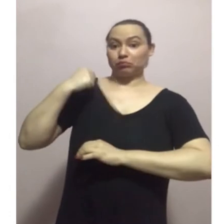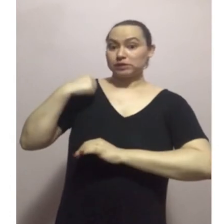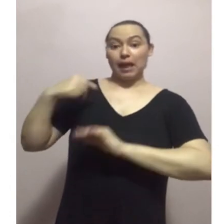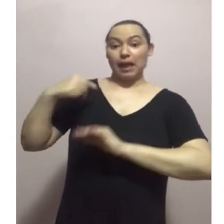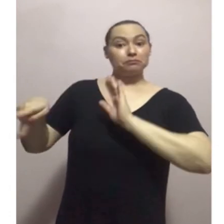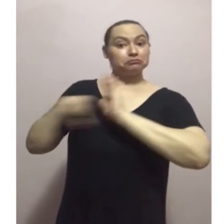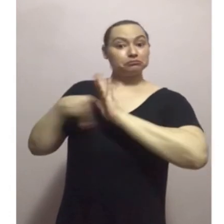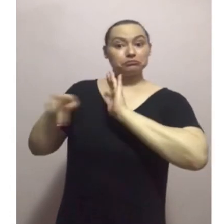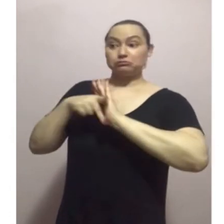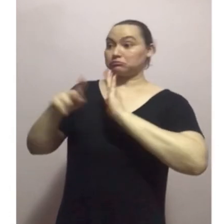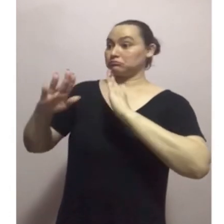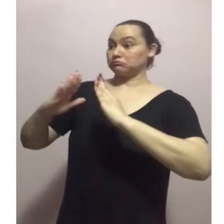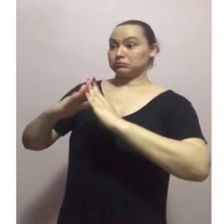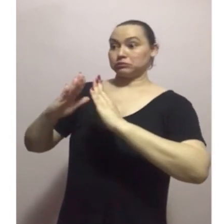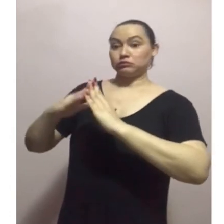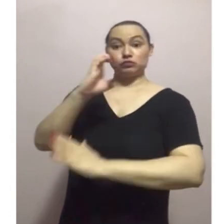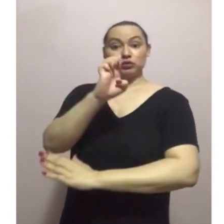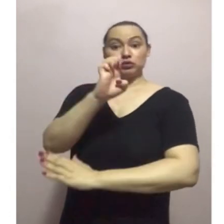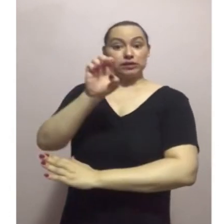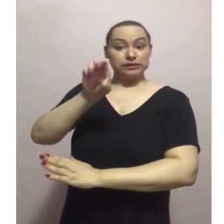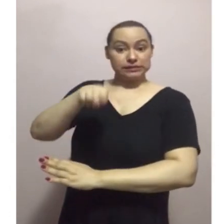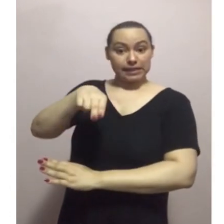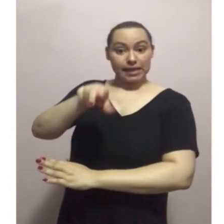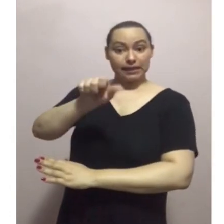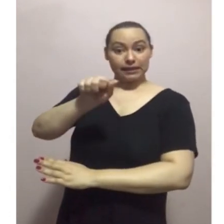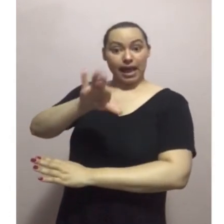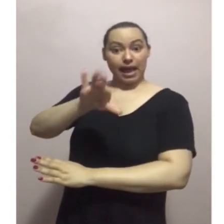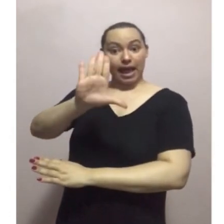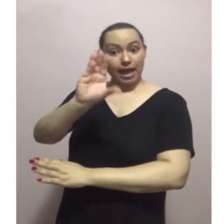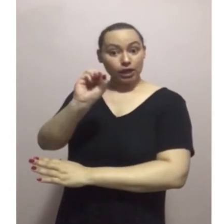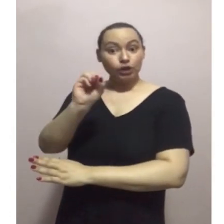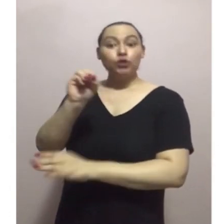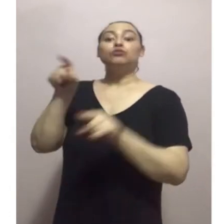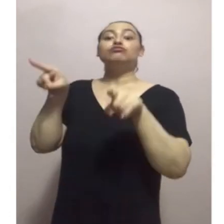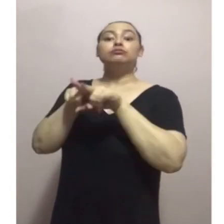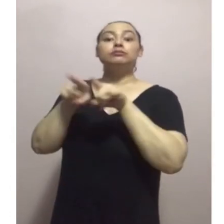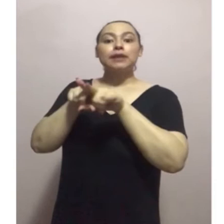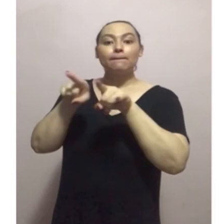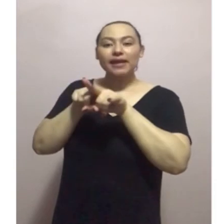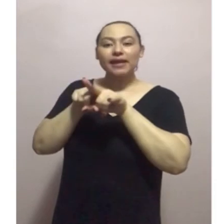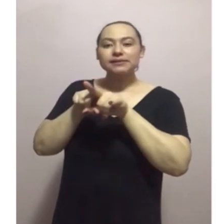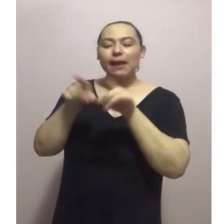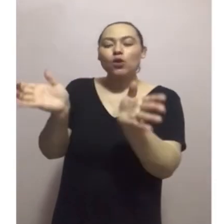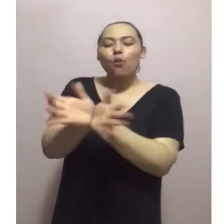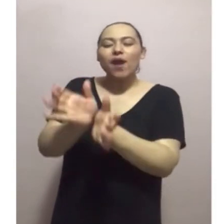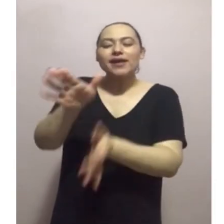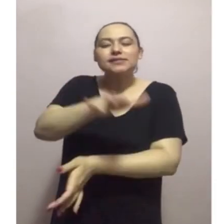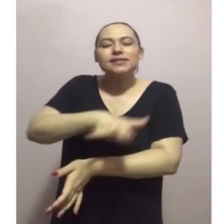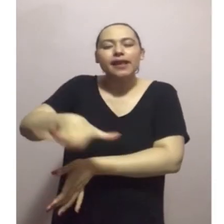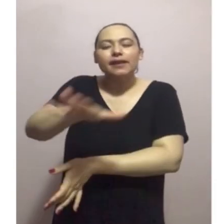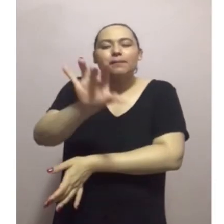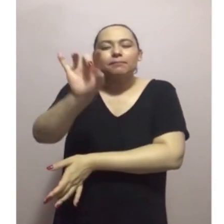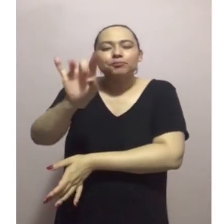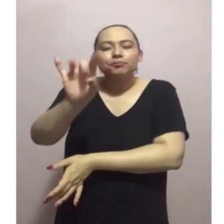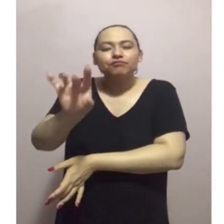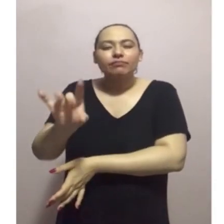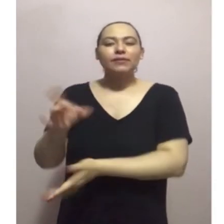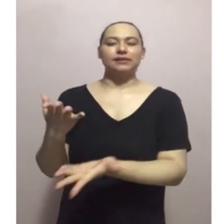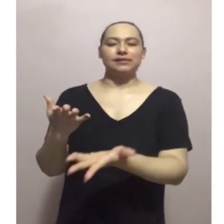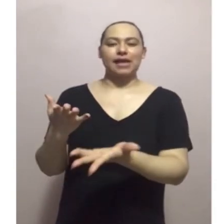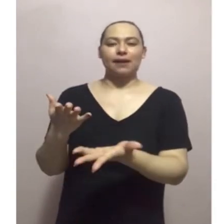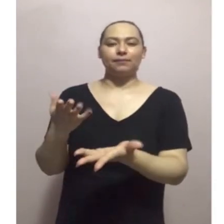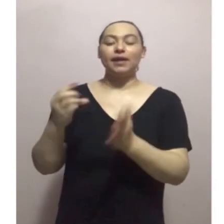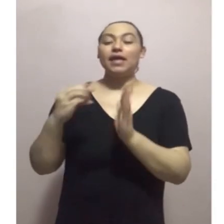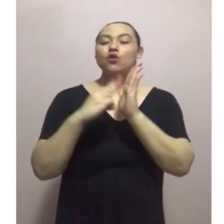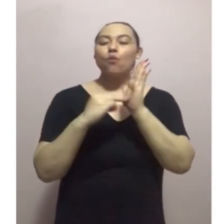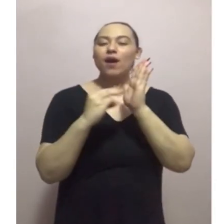sua ambientação de casa o seu cenário, mas com essa equipe especialista no que está fazendo, levando gatilhos